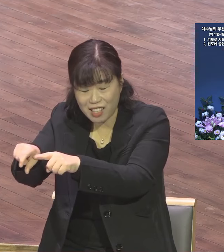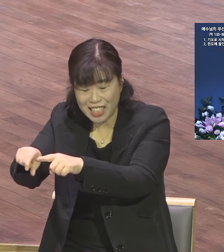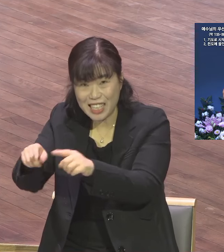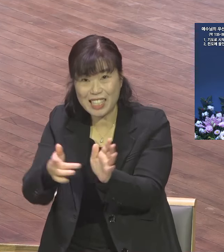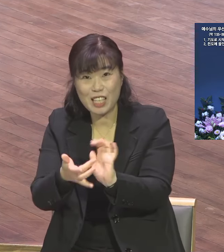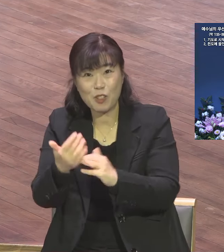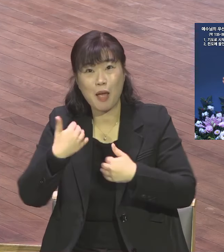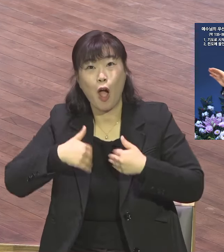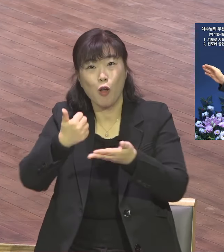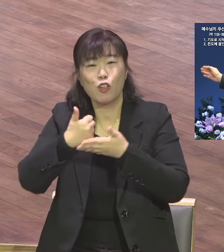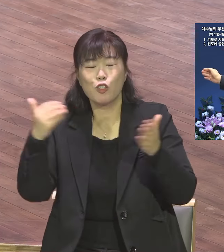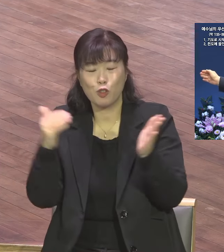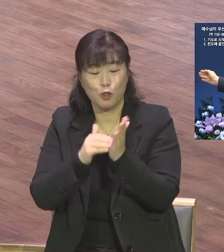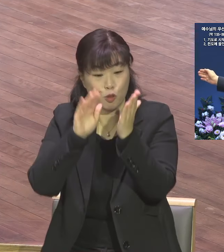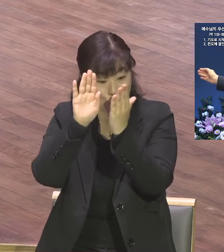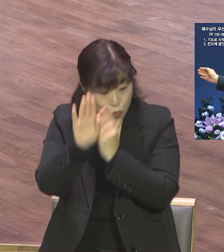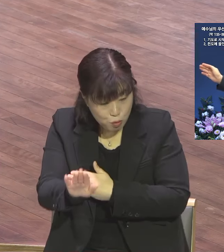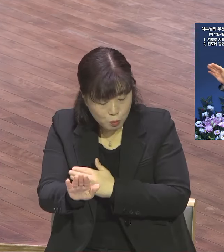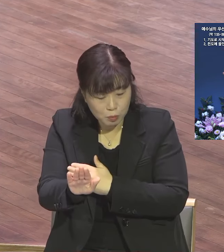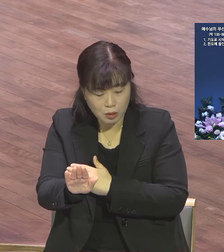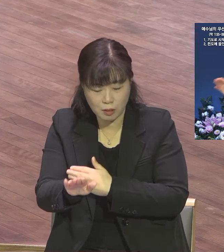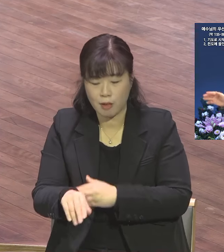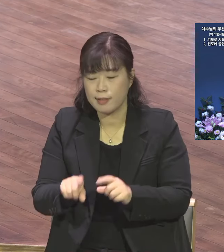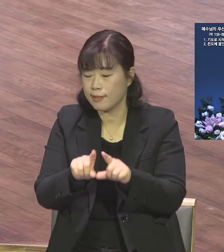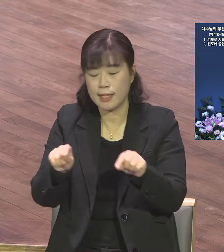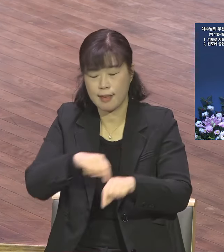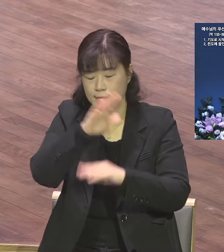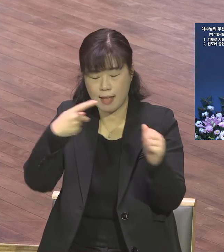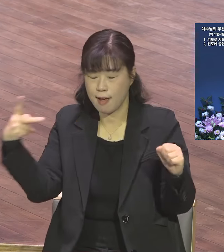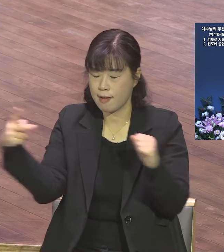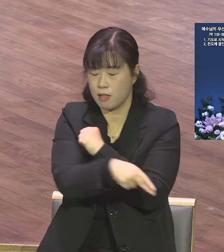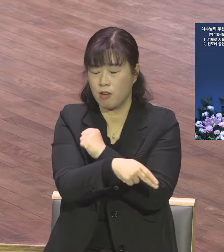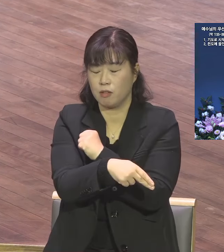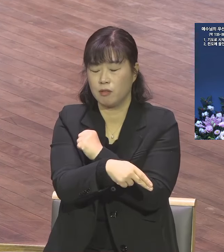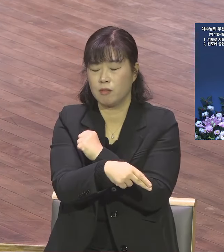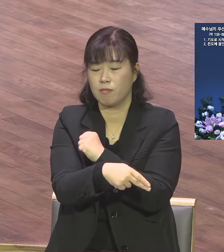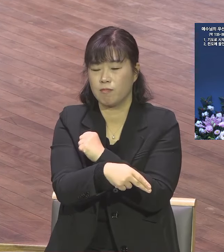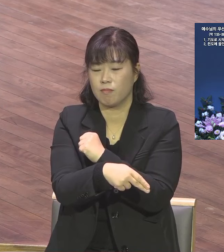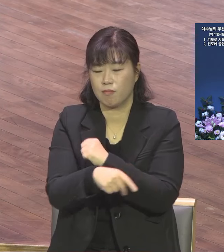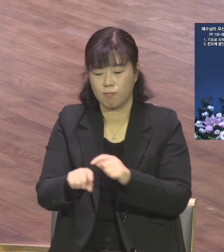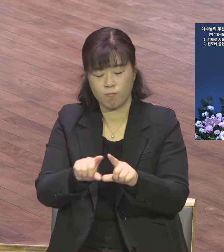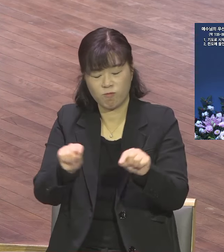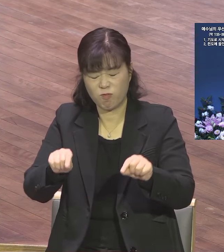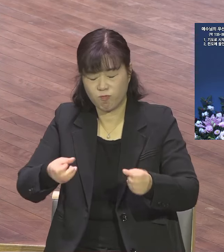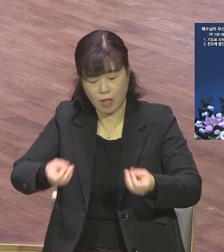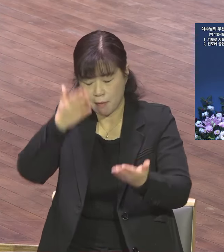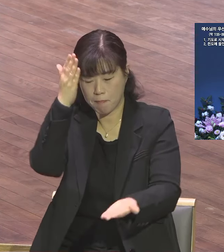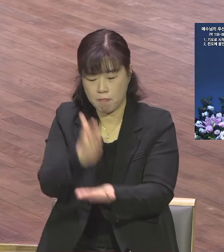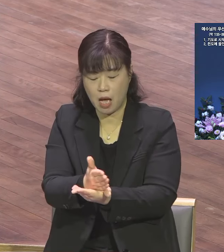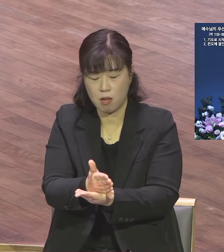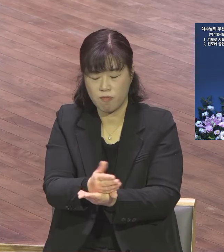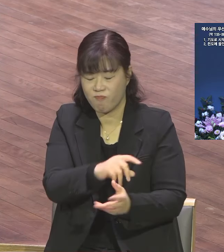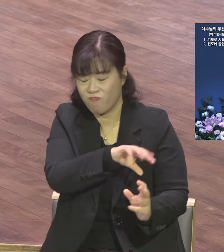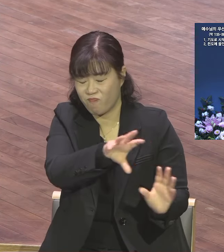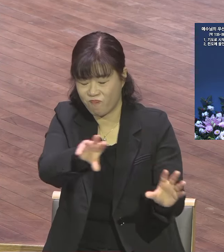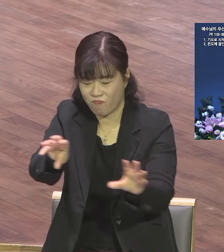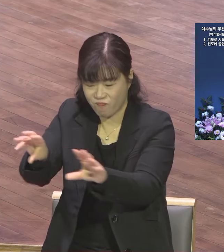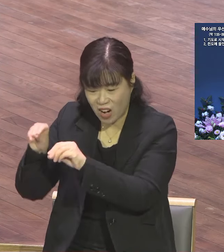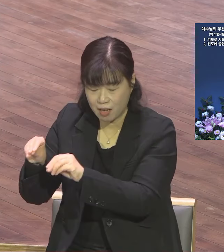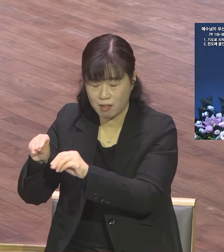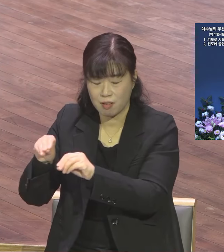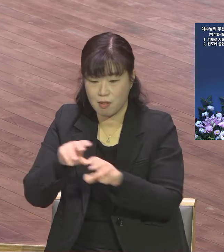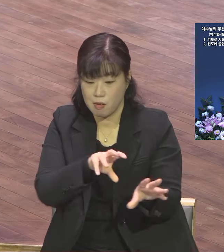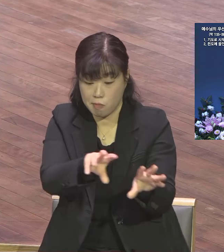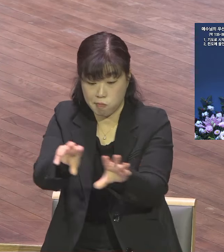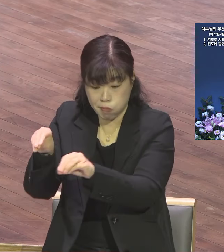끊어버리고. 야 새벽 기도부터 나가. 나중에 어느 정도 했냐? 내보고 엄청 영감 교만하대. 내가